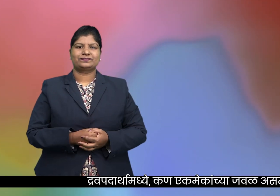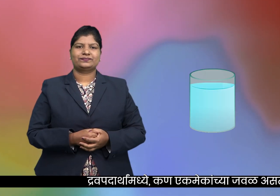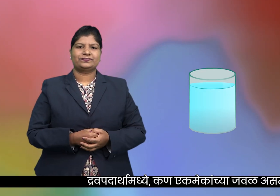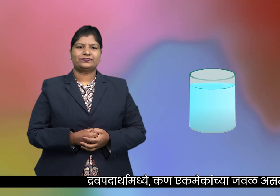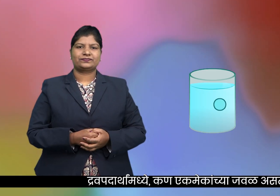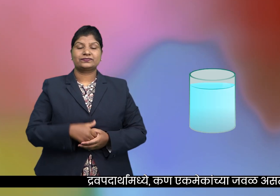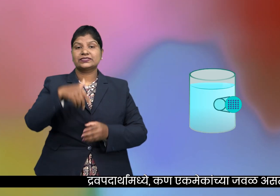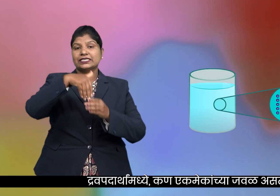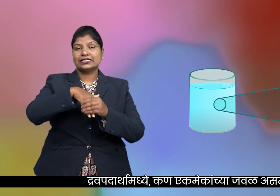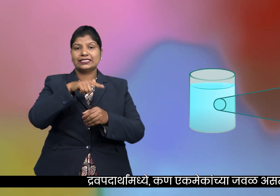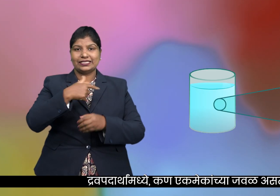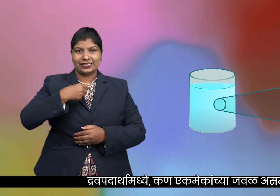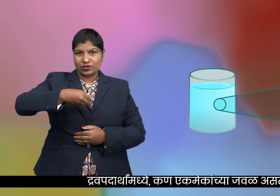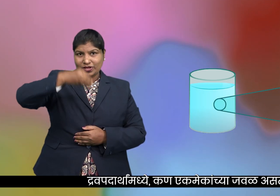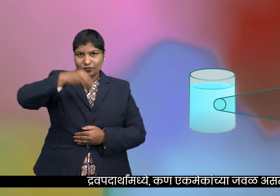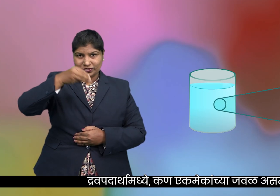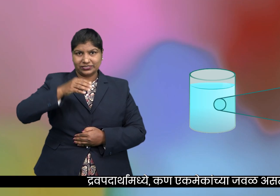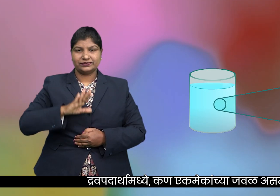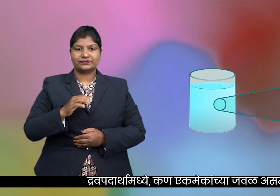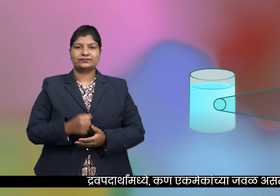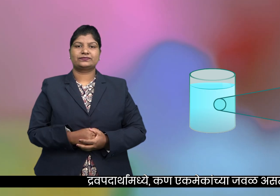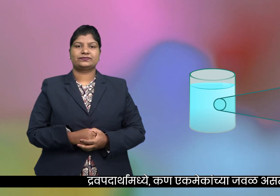द्रव पदार्थांमध्ये कण एकमेकांच्या जवळ असतात,